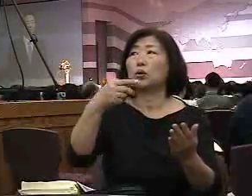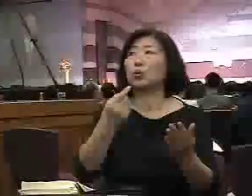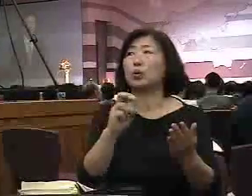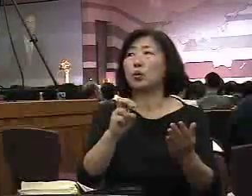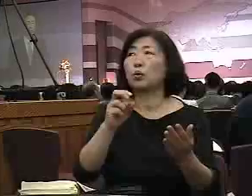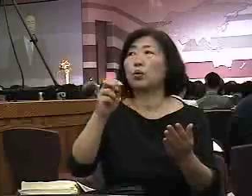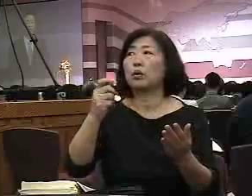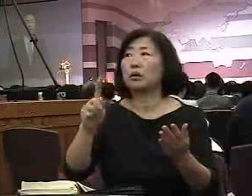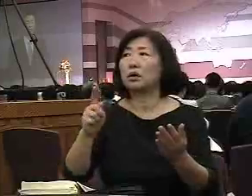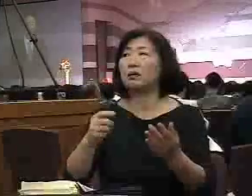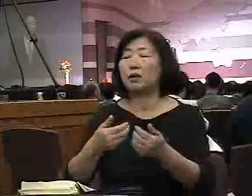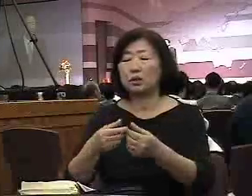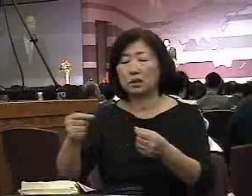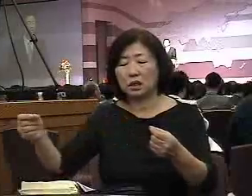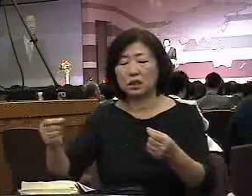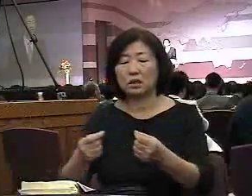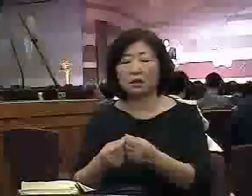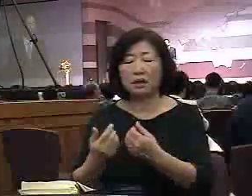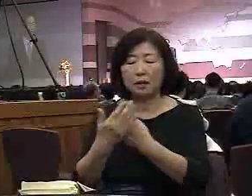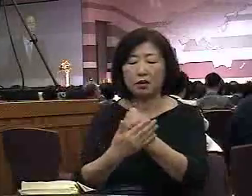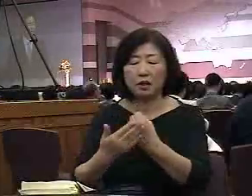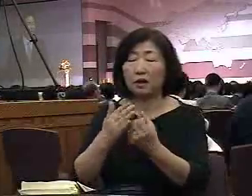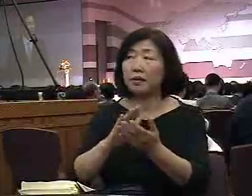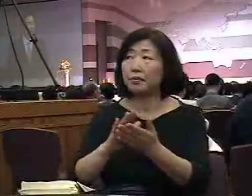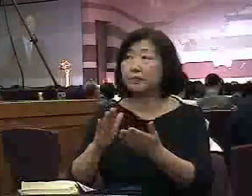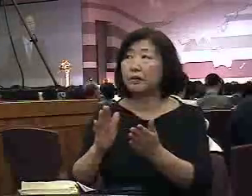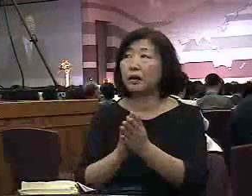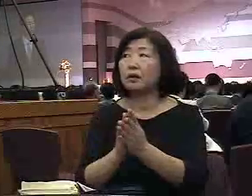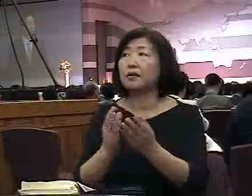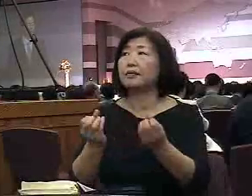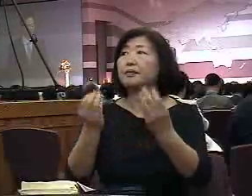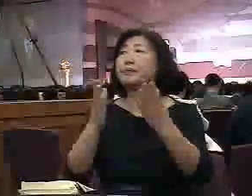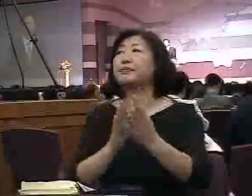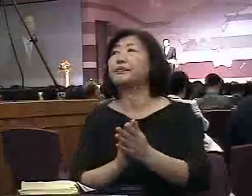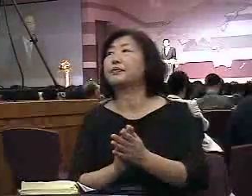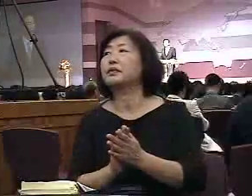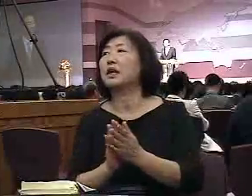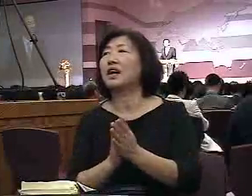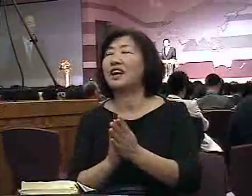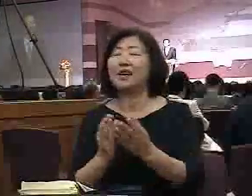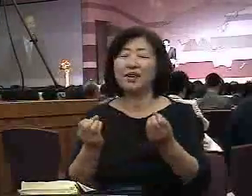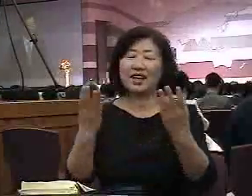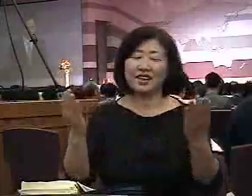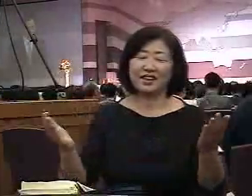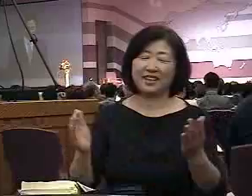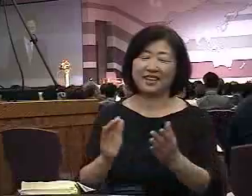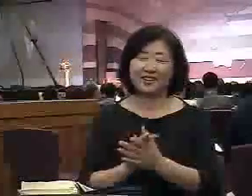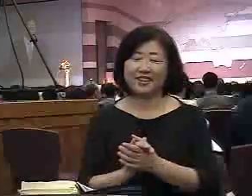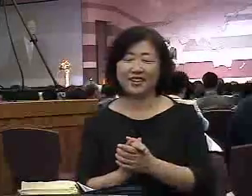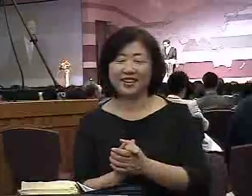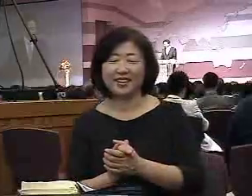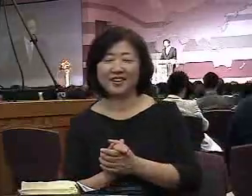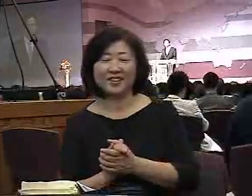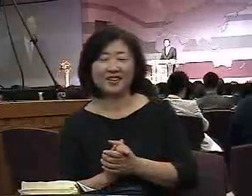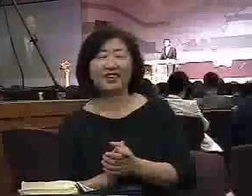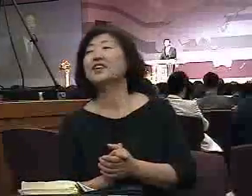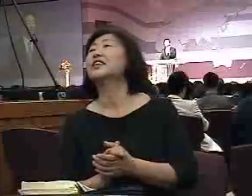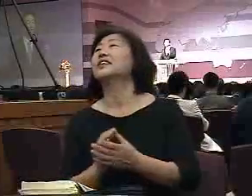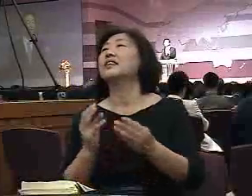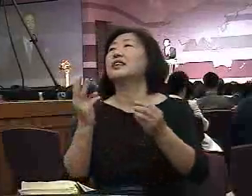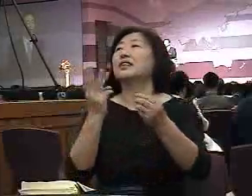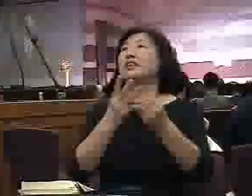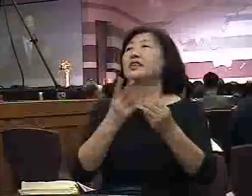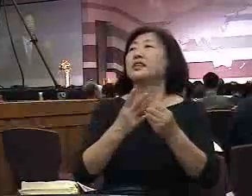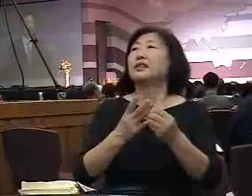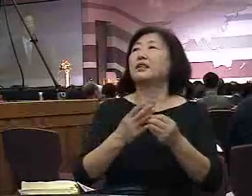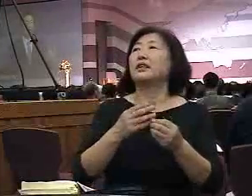은혜입니다. 소돔과는 멀어지는 것이 은혜입니다. 할렐루야. 할렐루야. 예, 감사합니다. 세 번째 하나님이